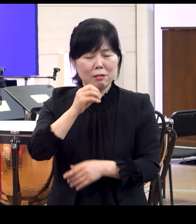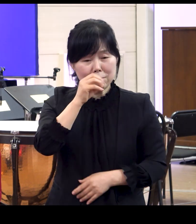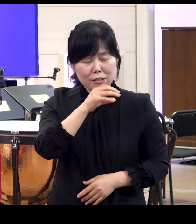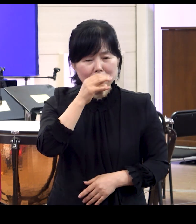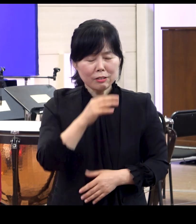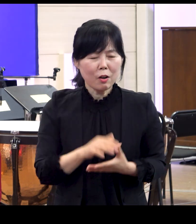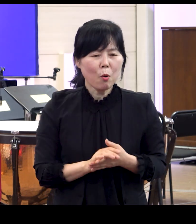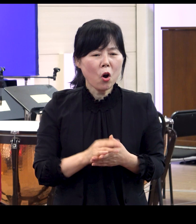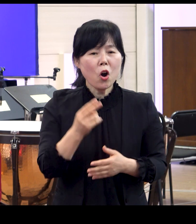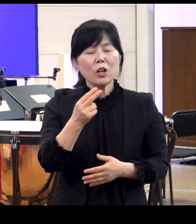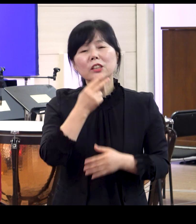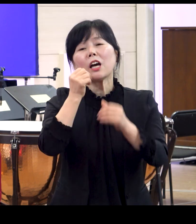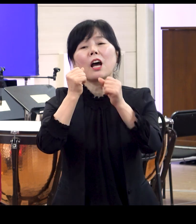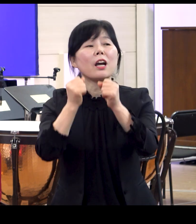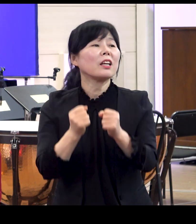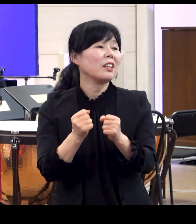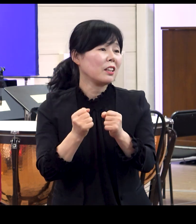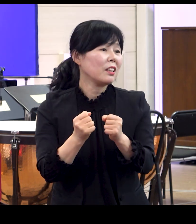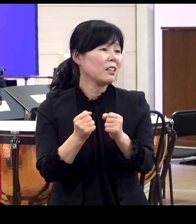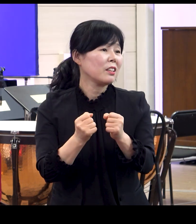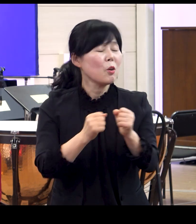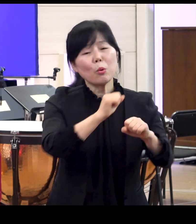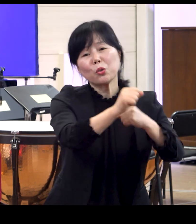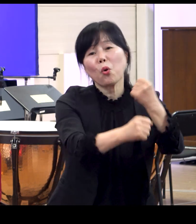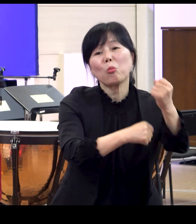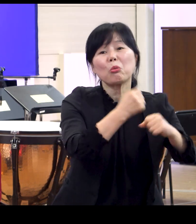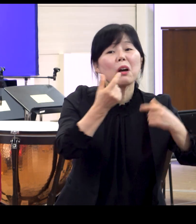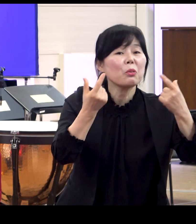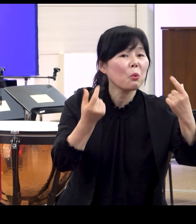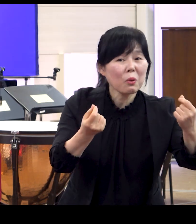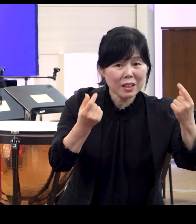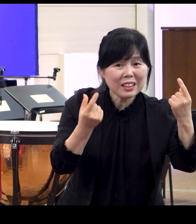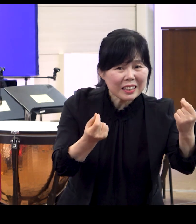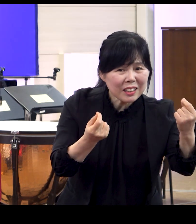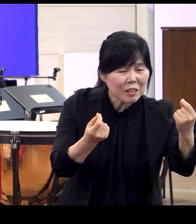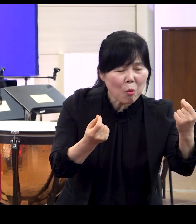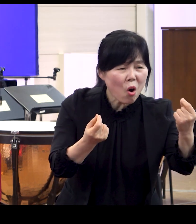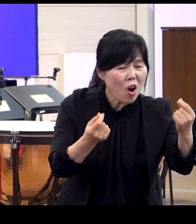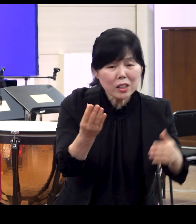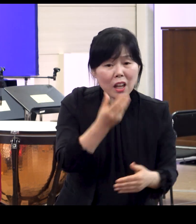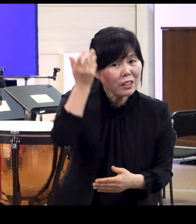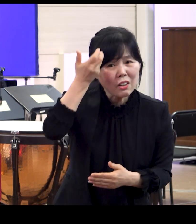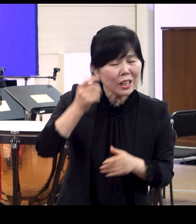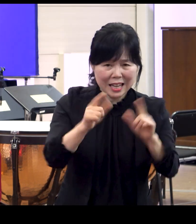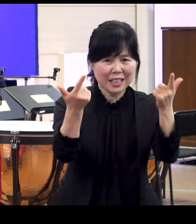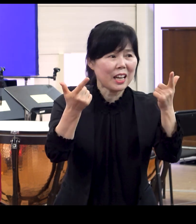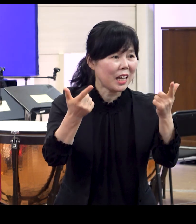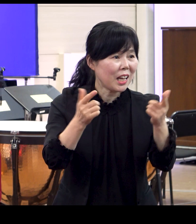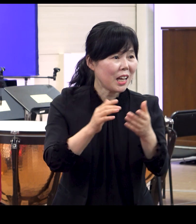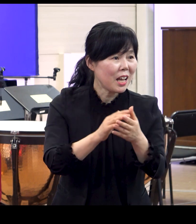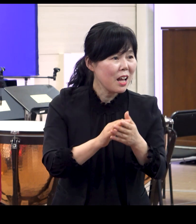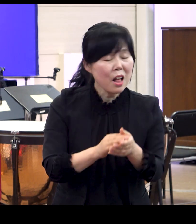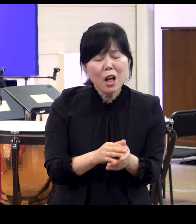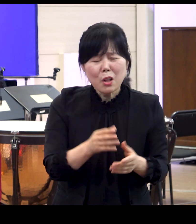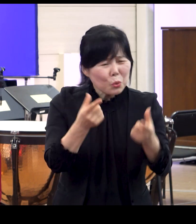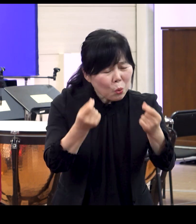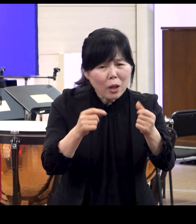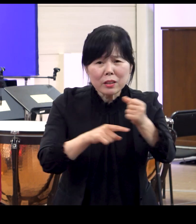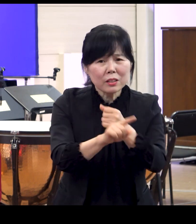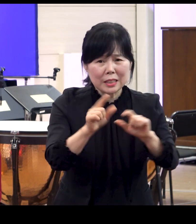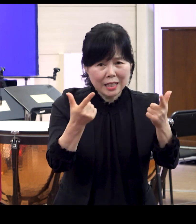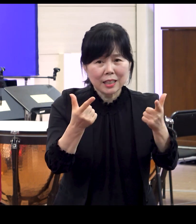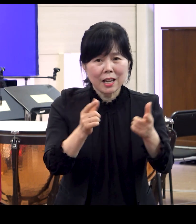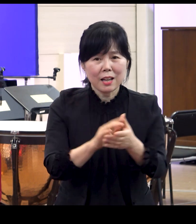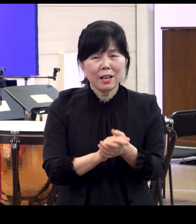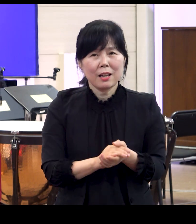그냥 살아있는 존재라는 의미의 동물의 어떤 그런 네페시 하야하고는 달라요. 같은 네페시 하야란